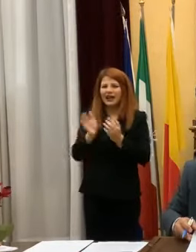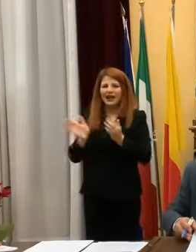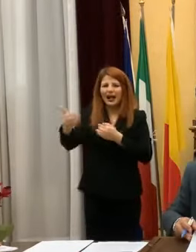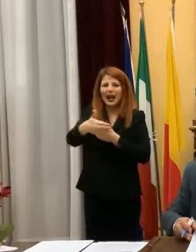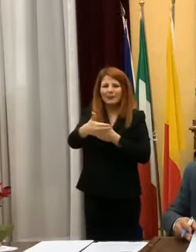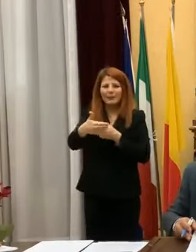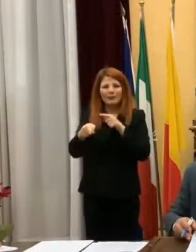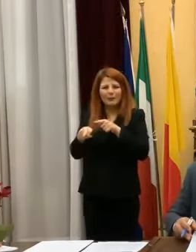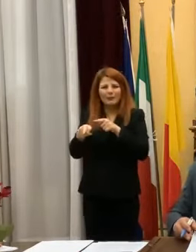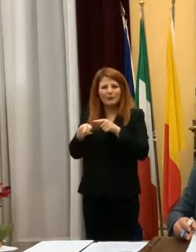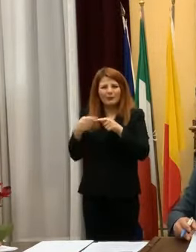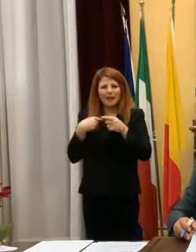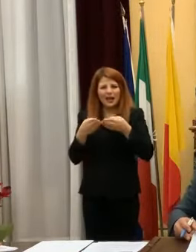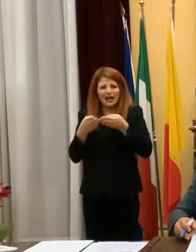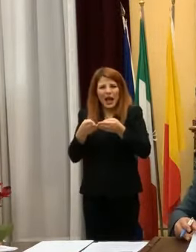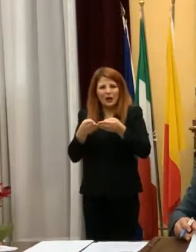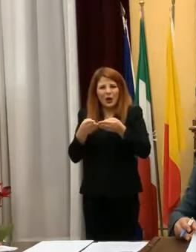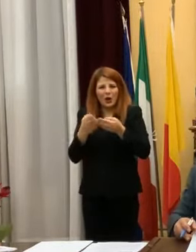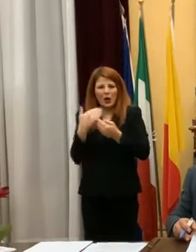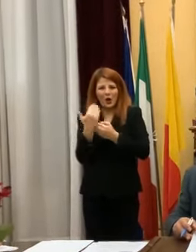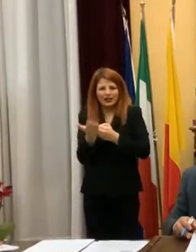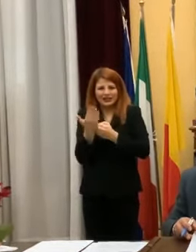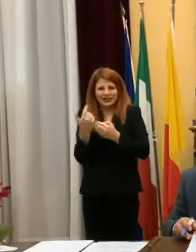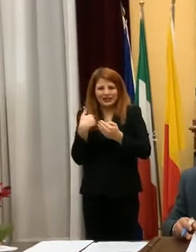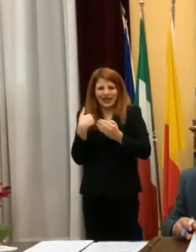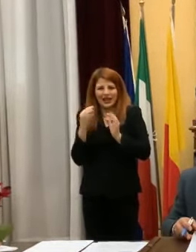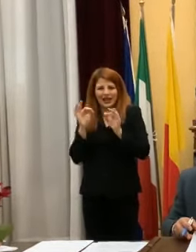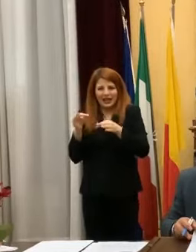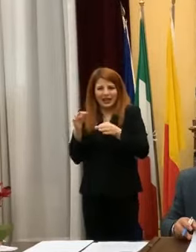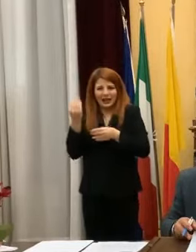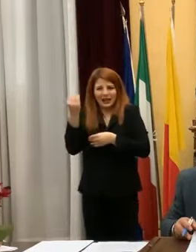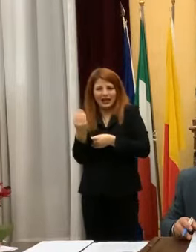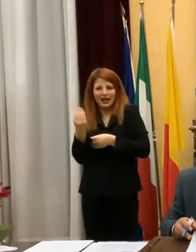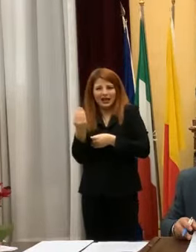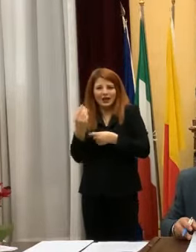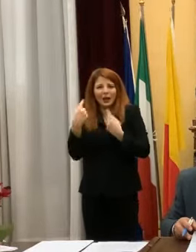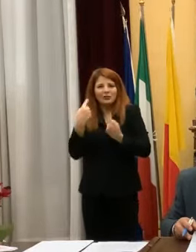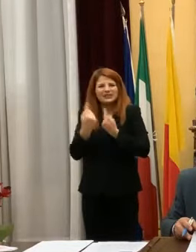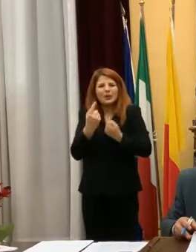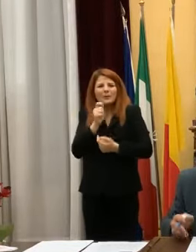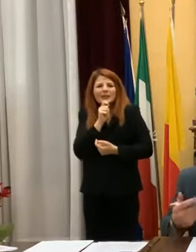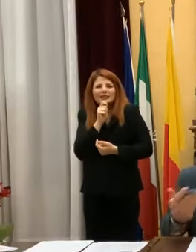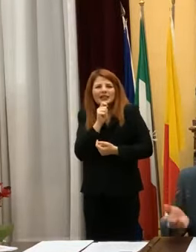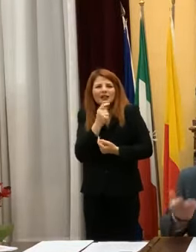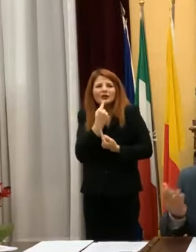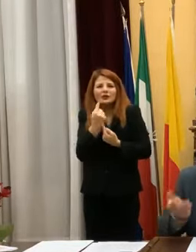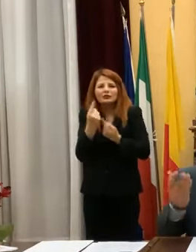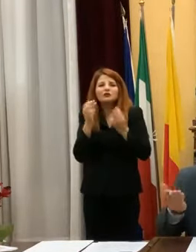quelli che negava l'esistenza del Covid all'inizio e poi invece